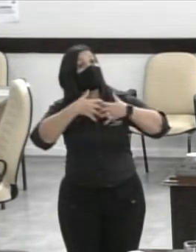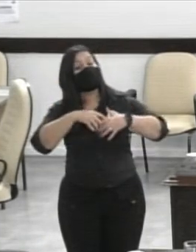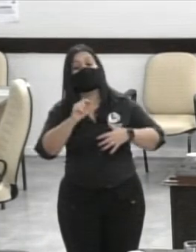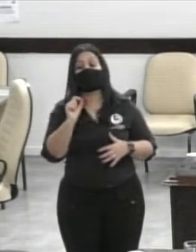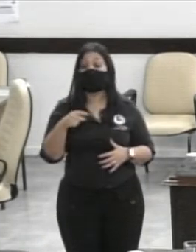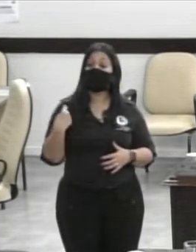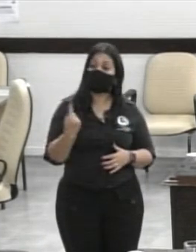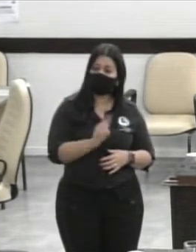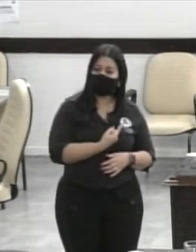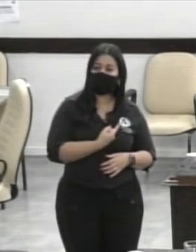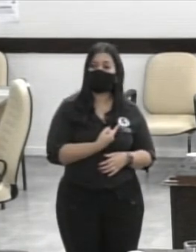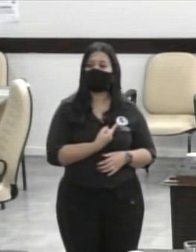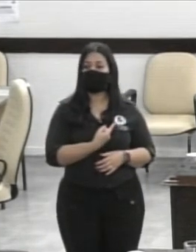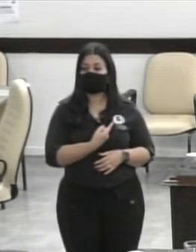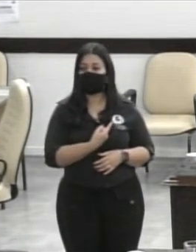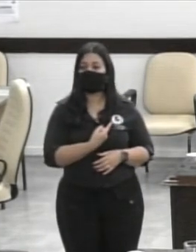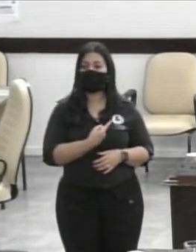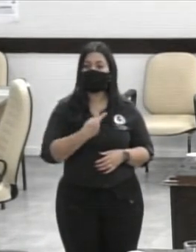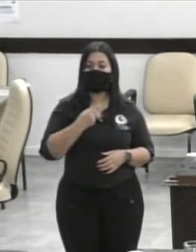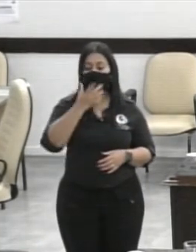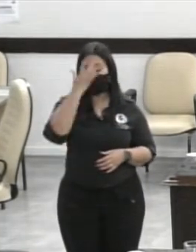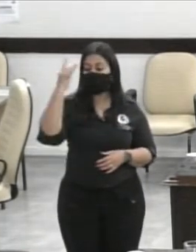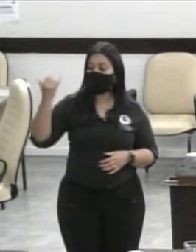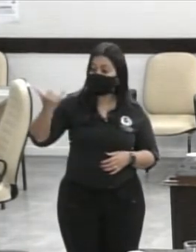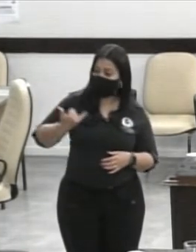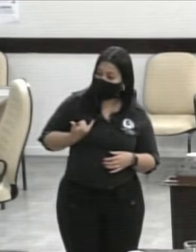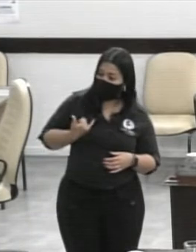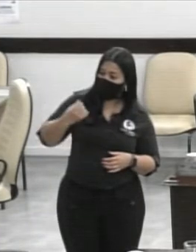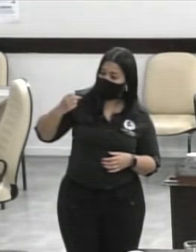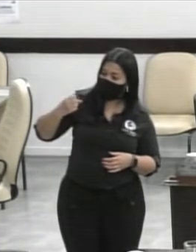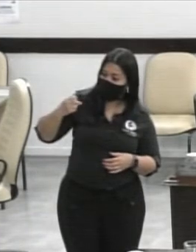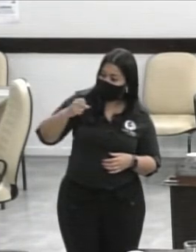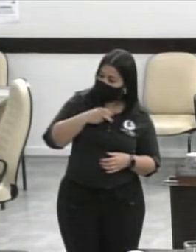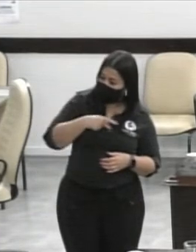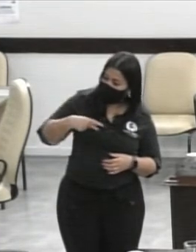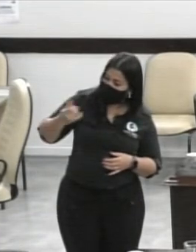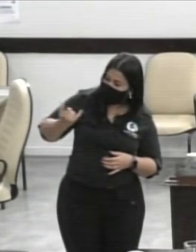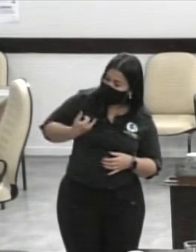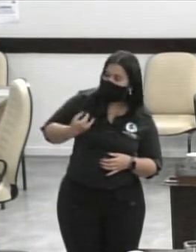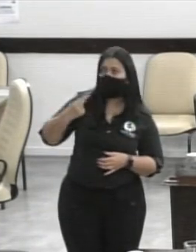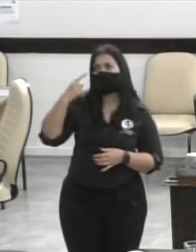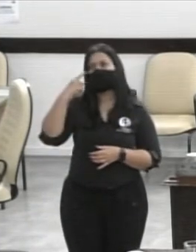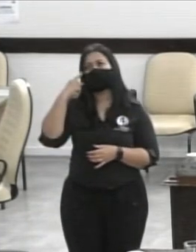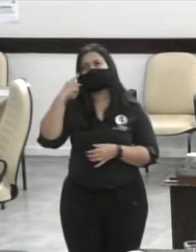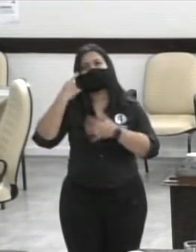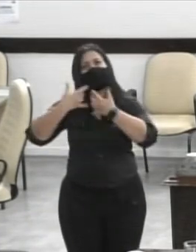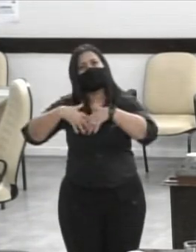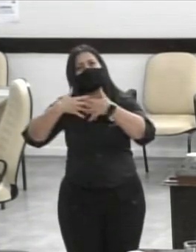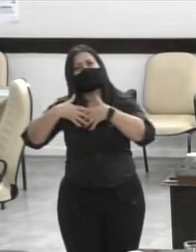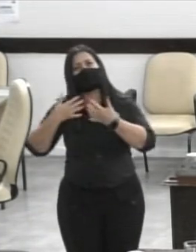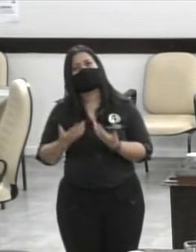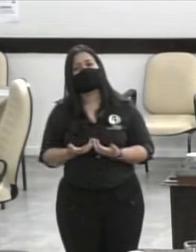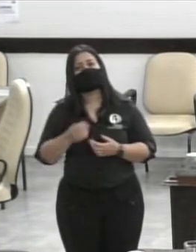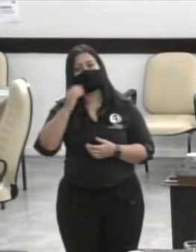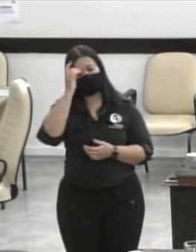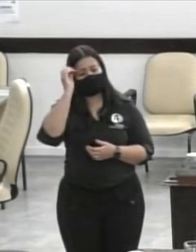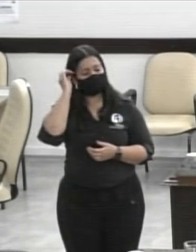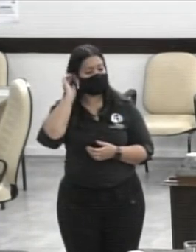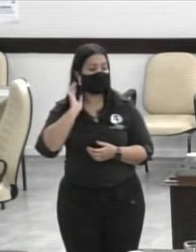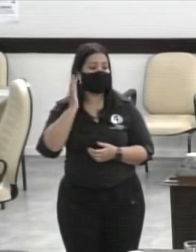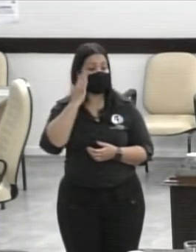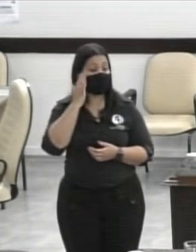certa vez, uma pastora me disse uma coisa e eu fiquei com aquilo na minha mente. Ela me disse que para que nós não